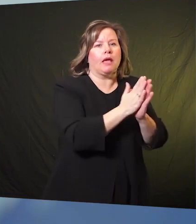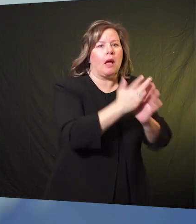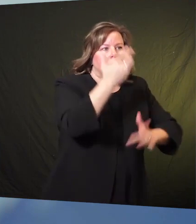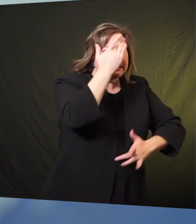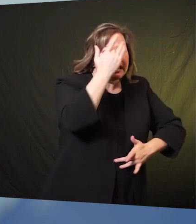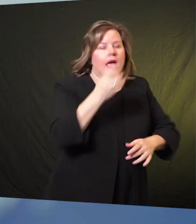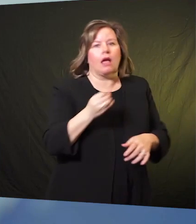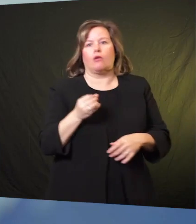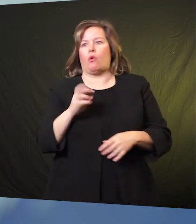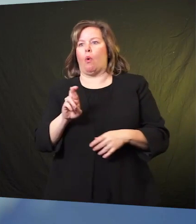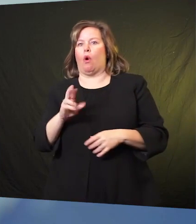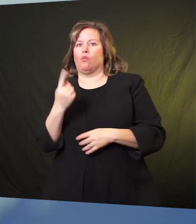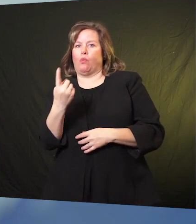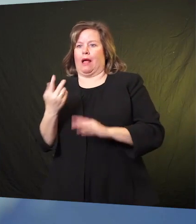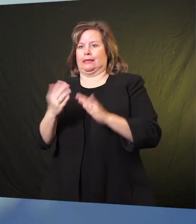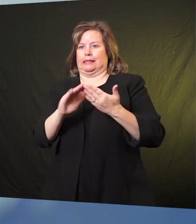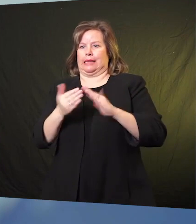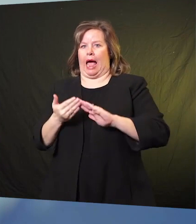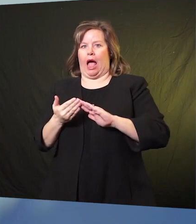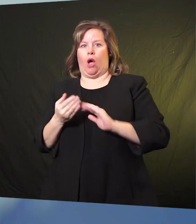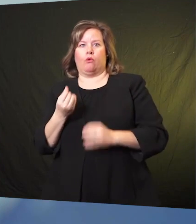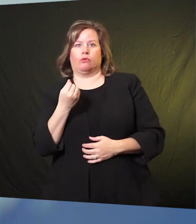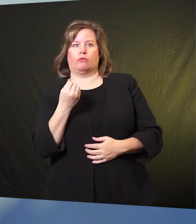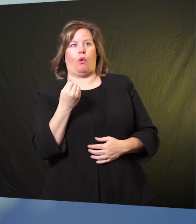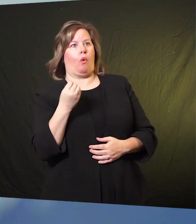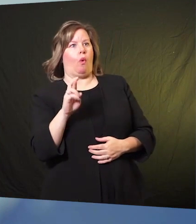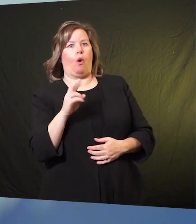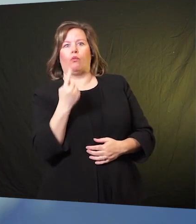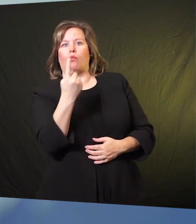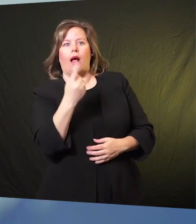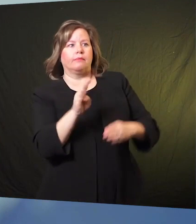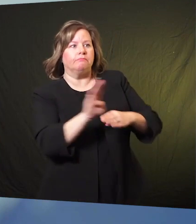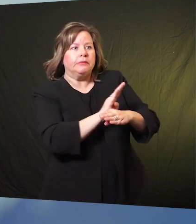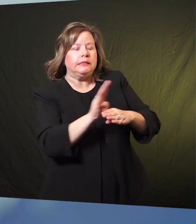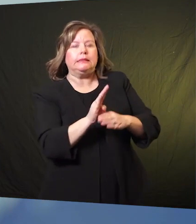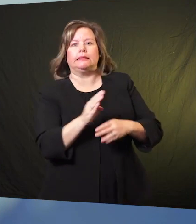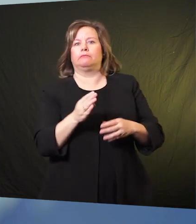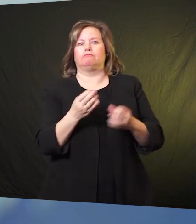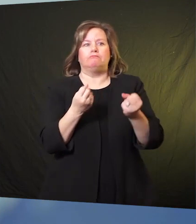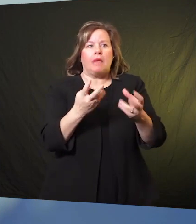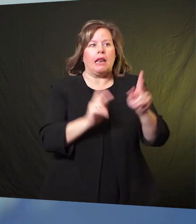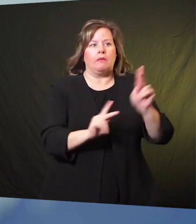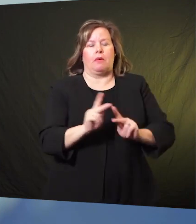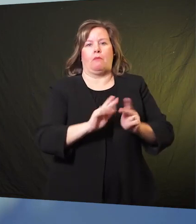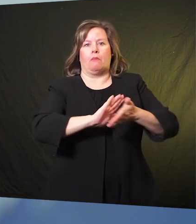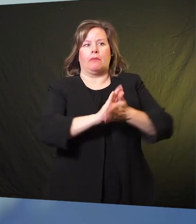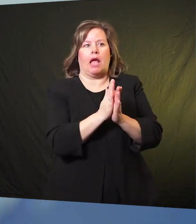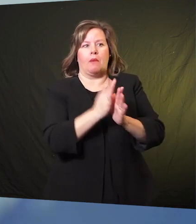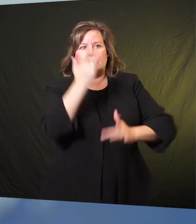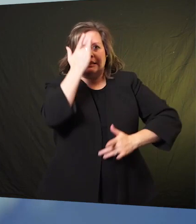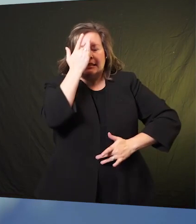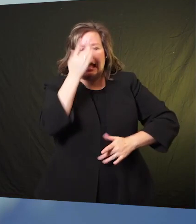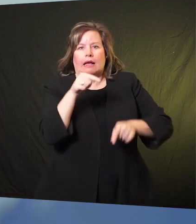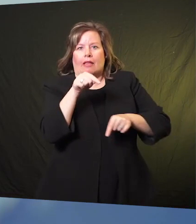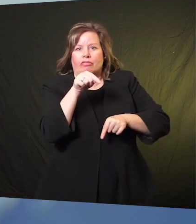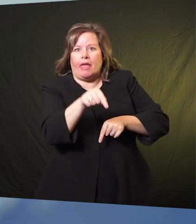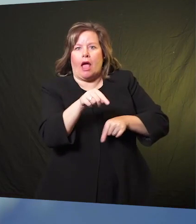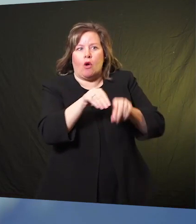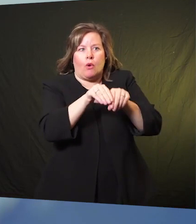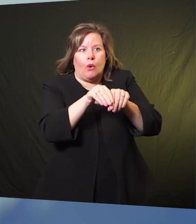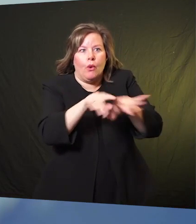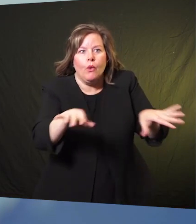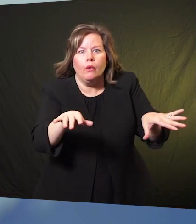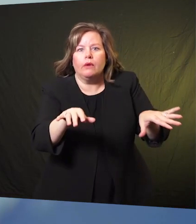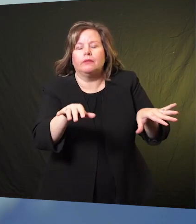una determinada iglesia o un pueblo pequeño o en un término del empleador lugar de empleo